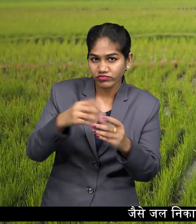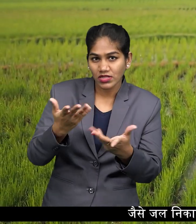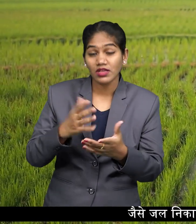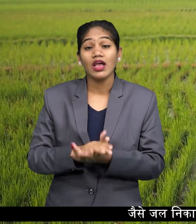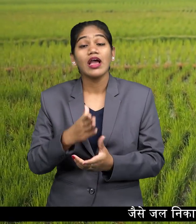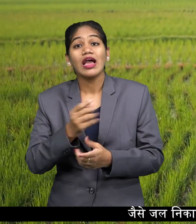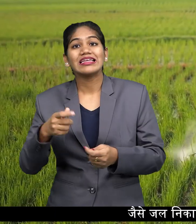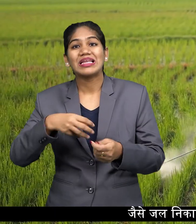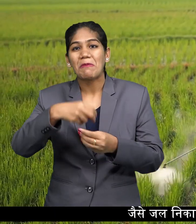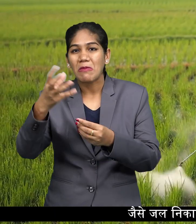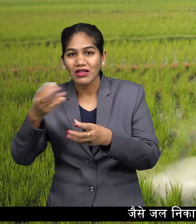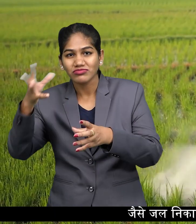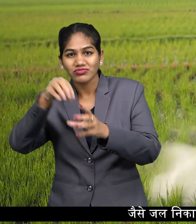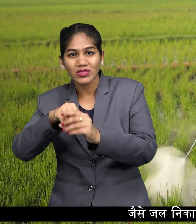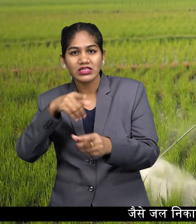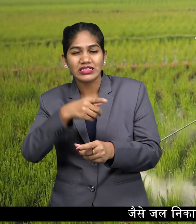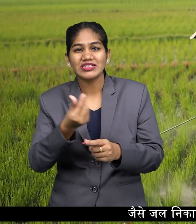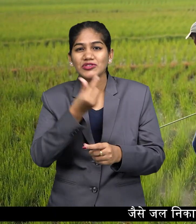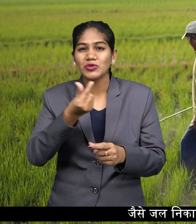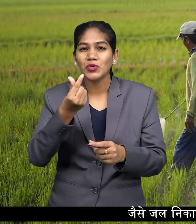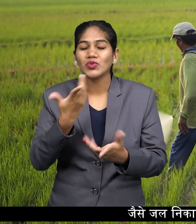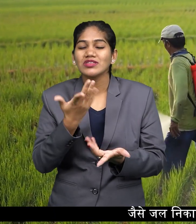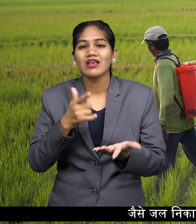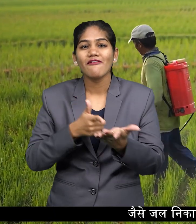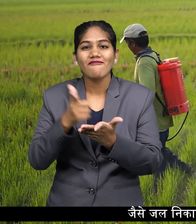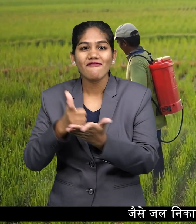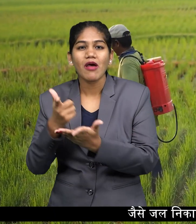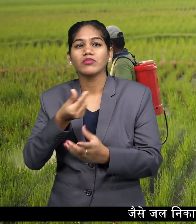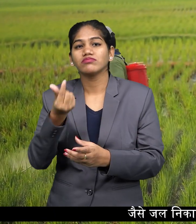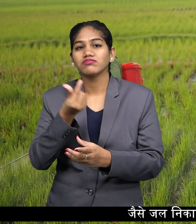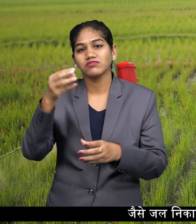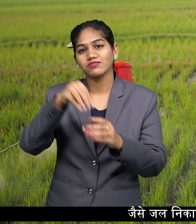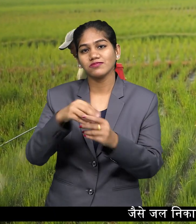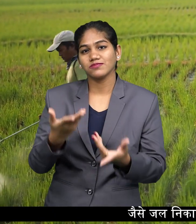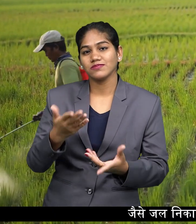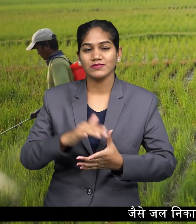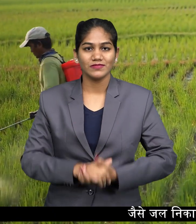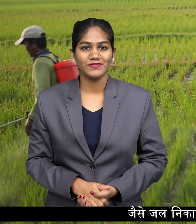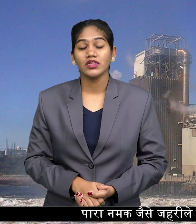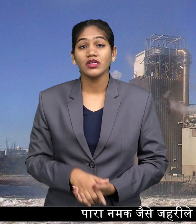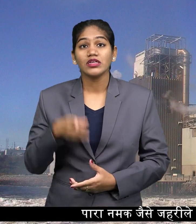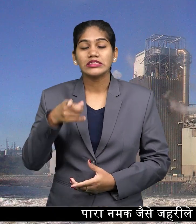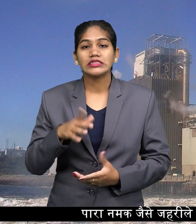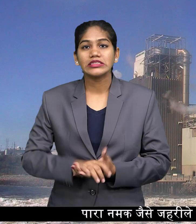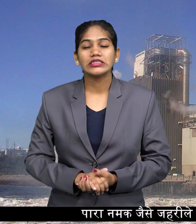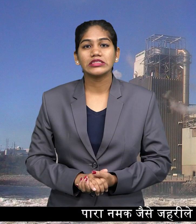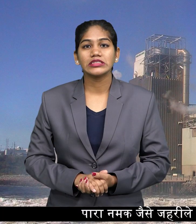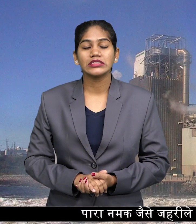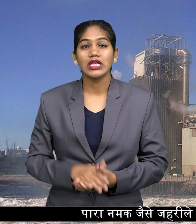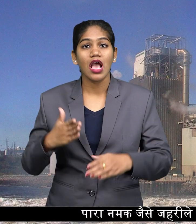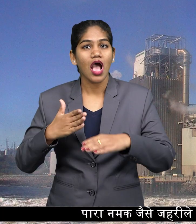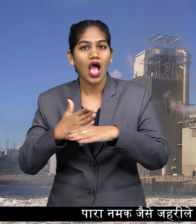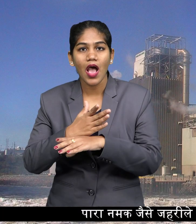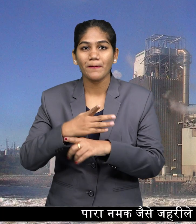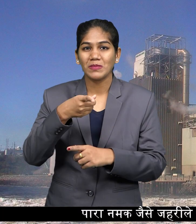जैसे जल निकायों में अवांछनीय पदार्थों का शामिल होना। पारा